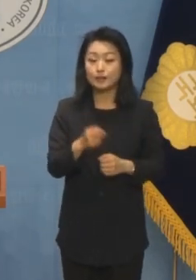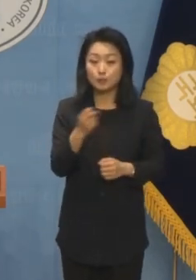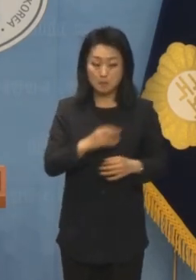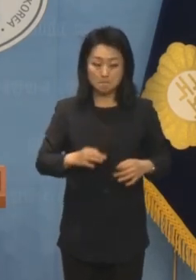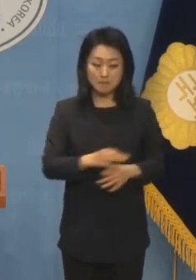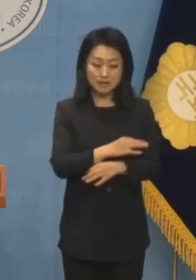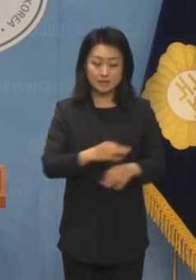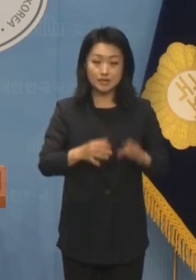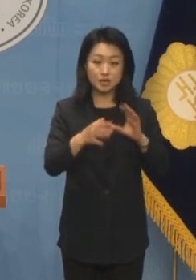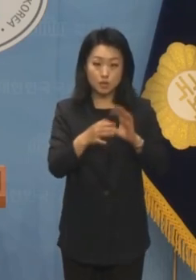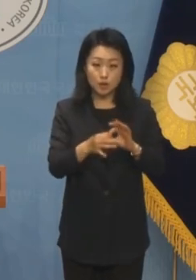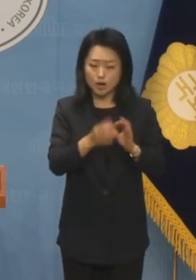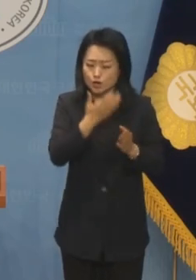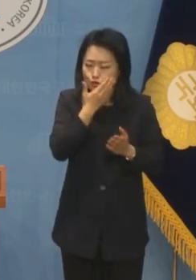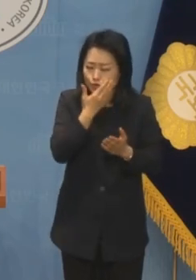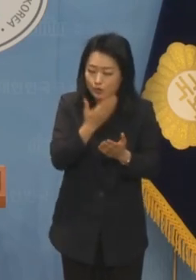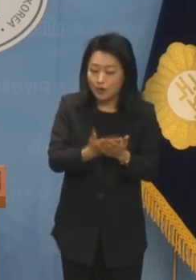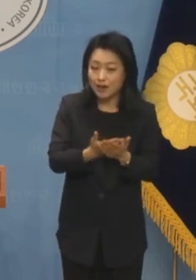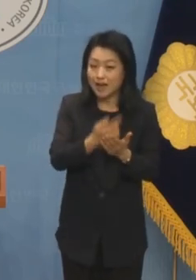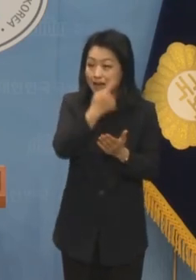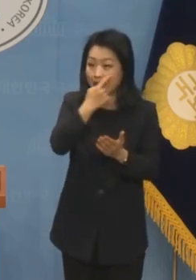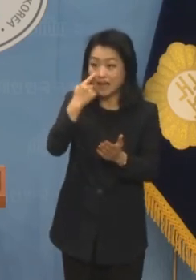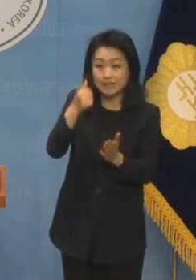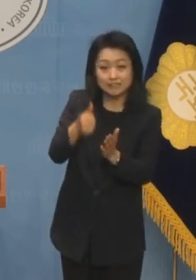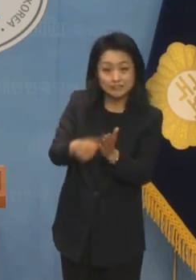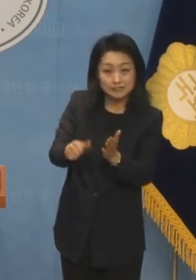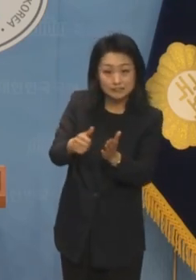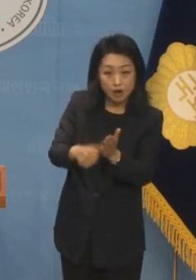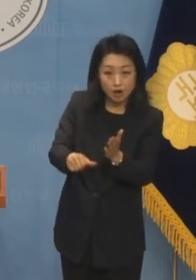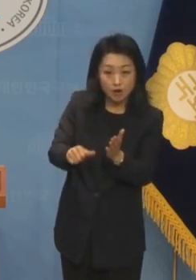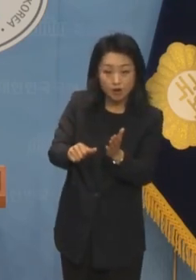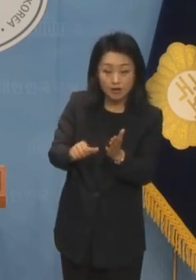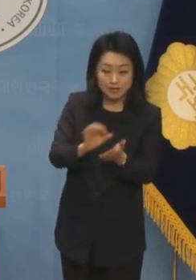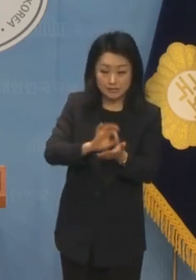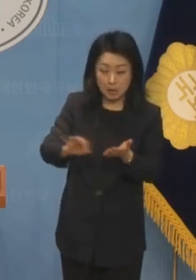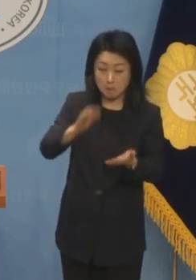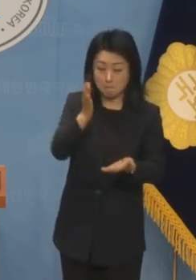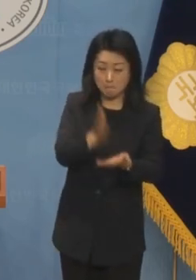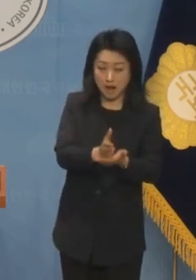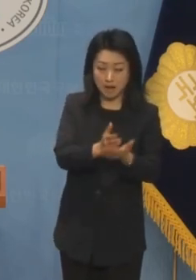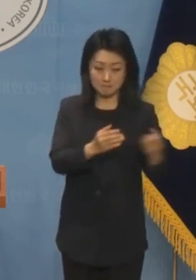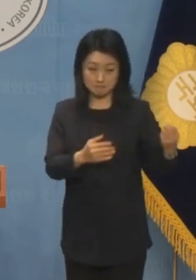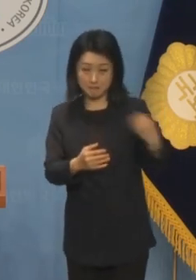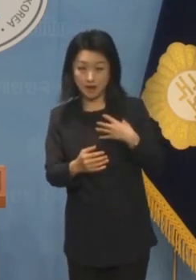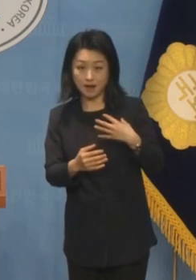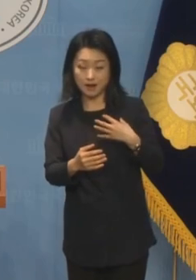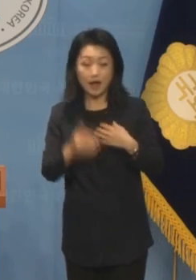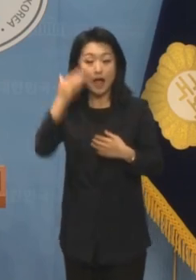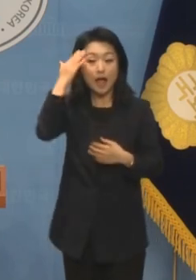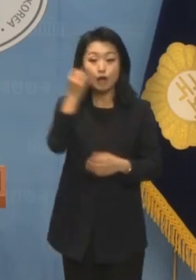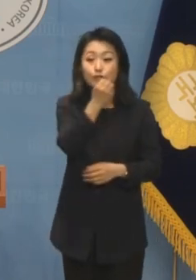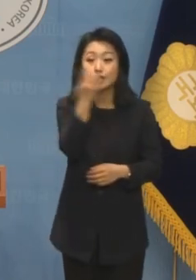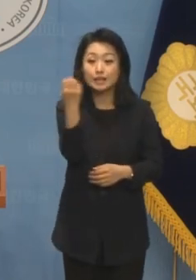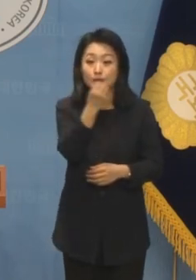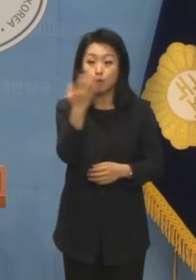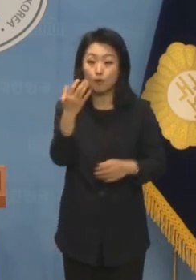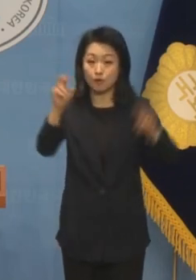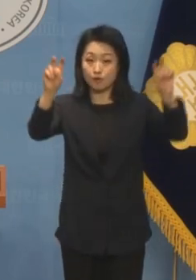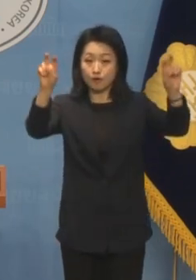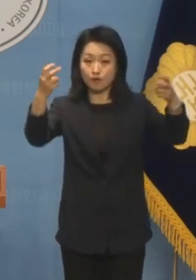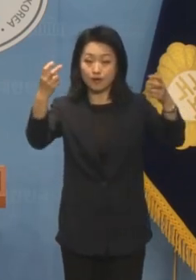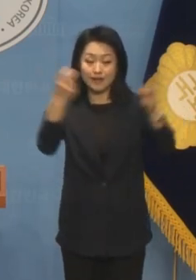혐의를 입증할 결정적인 증거물도 사용하지 말랍니다. 한국일보가 오늘 보도한